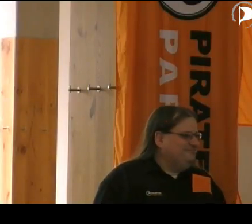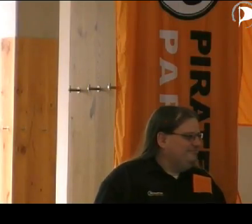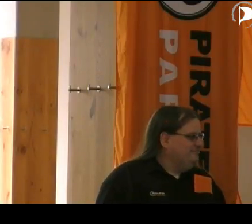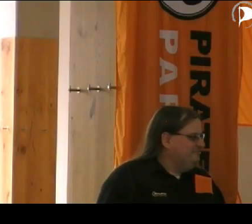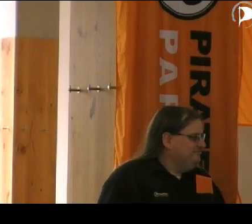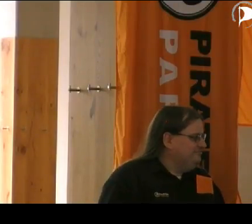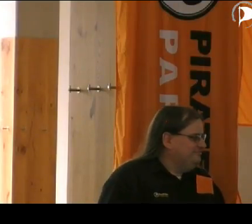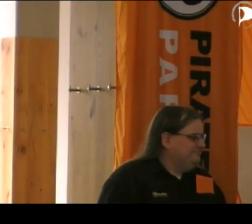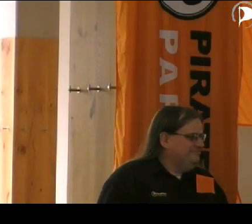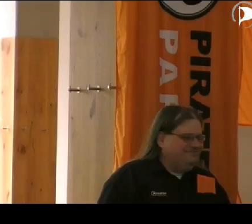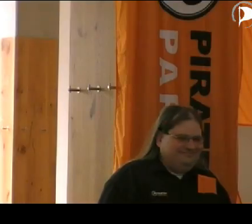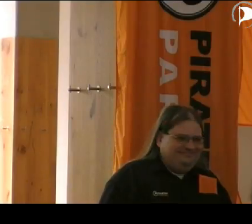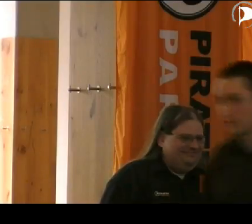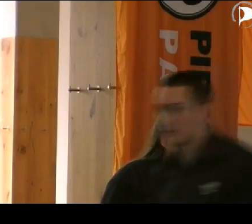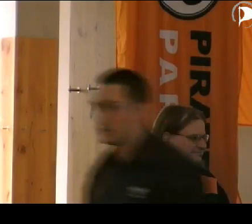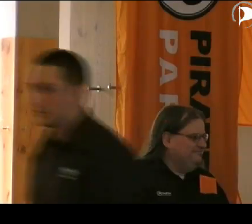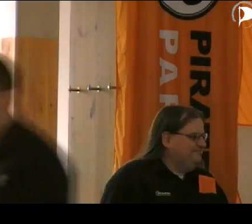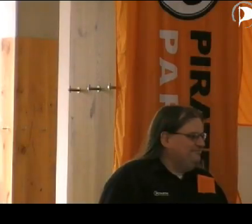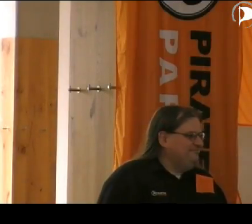da sein